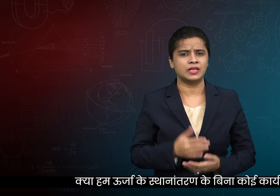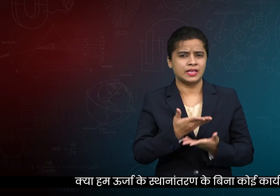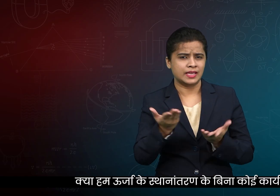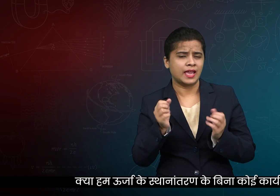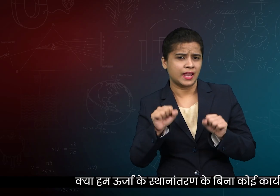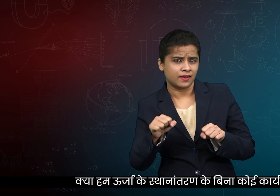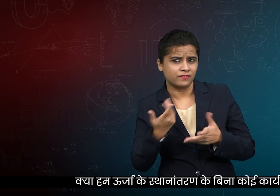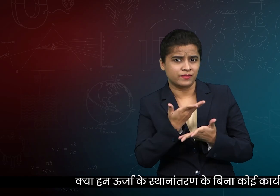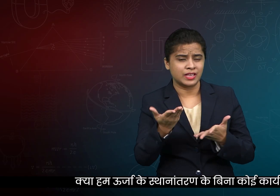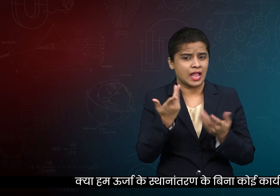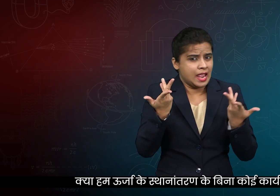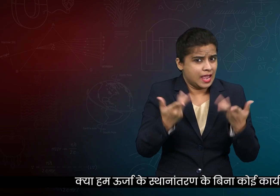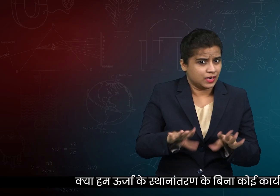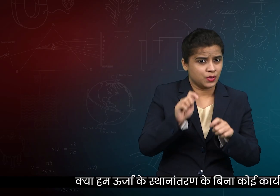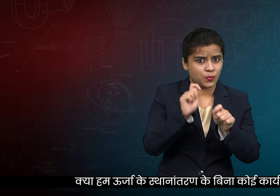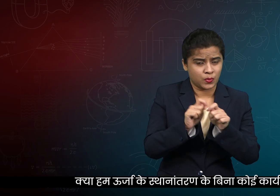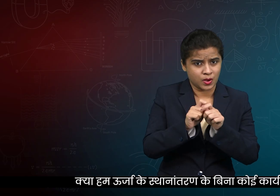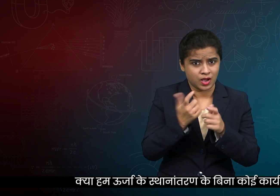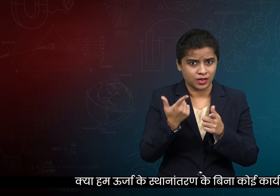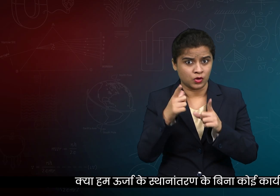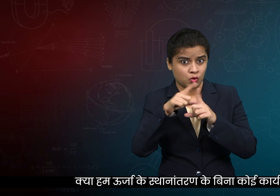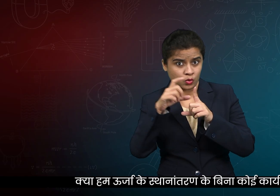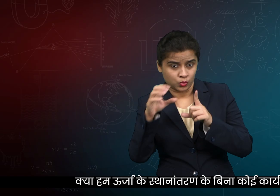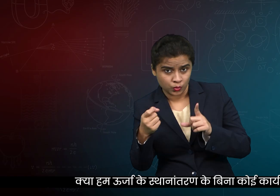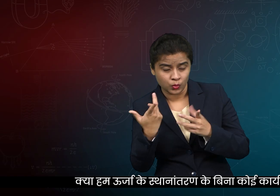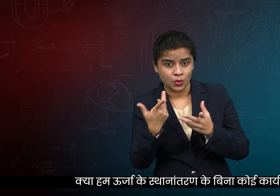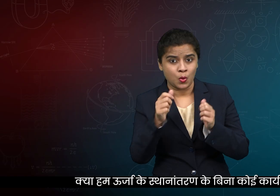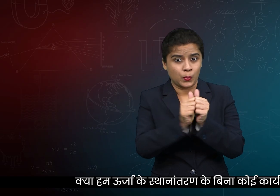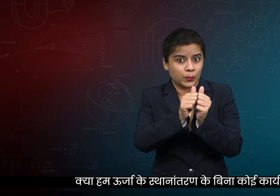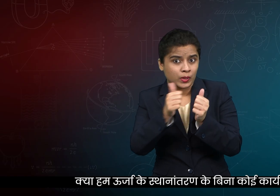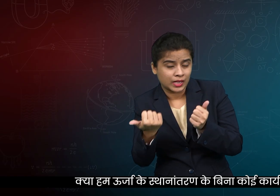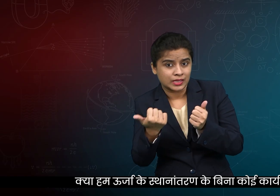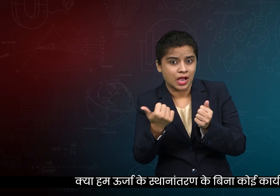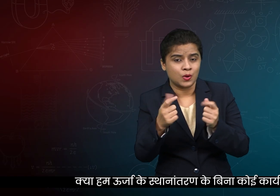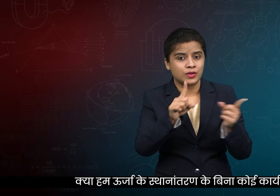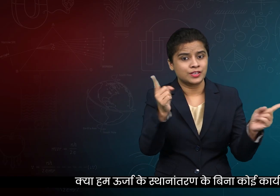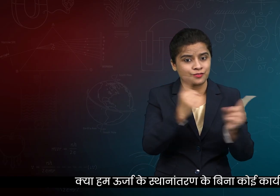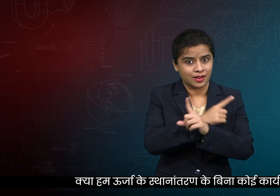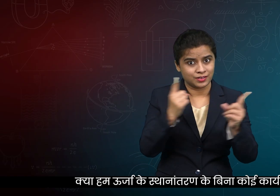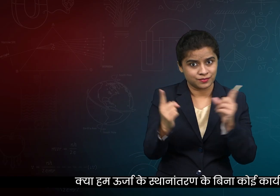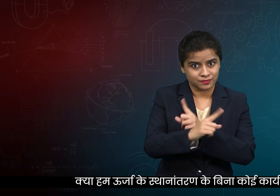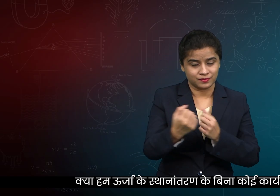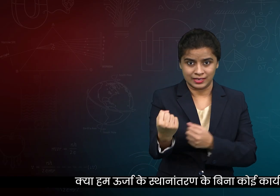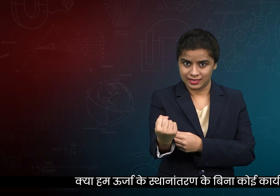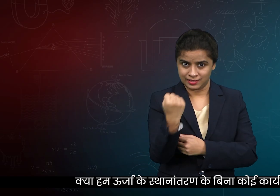क्या हम ऊर्जा के स्थानांतरण के बिना कोई कार्य कर सकते हैं?